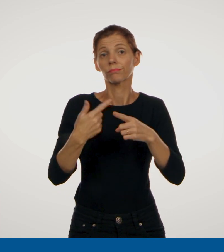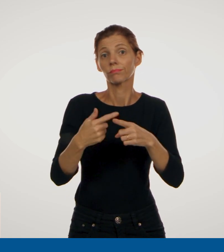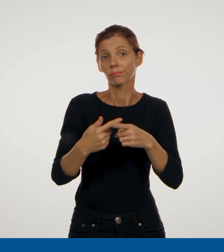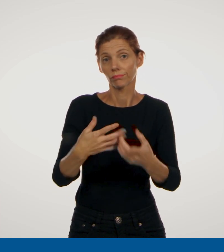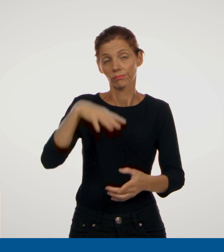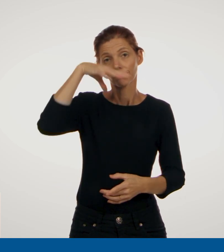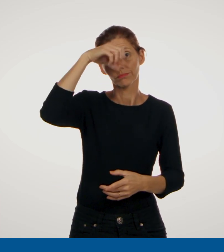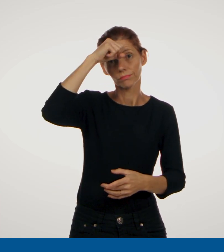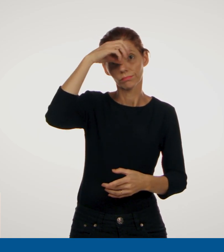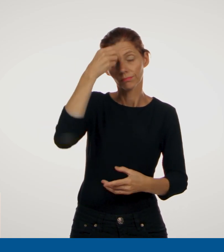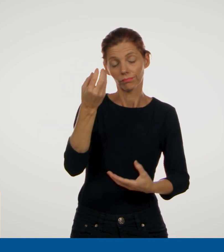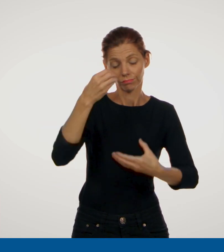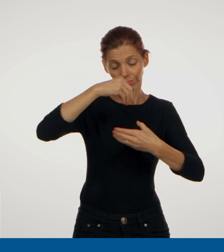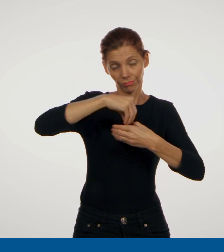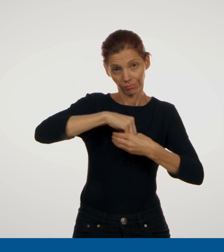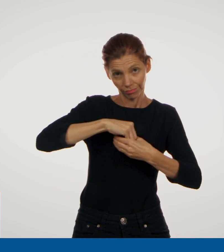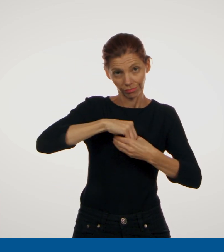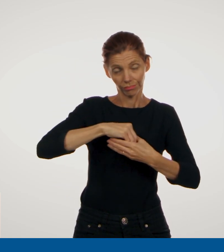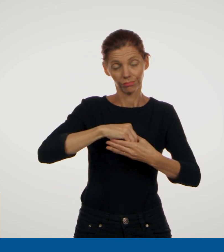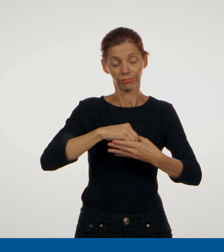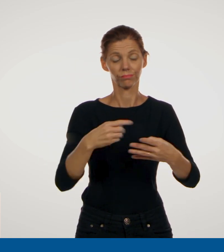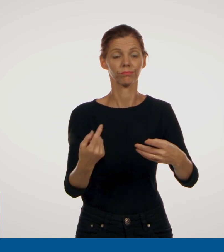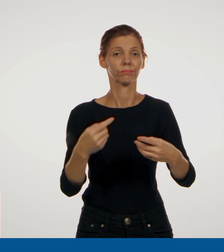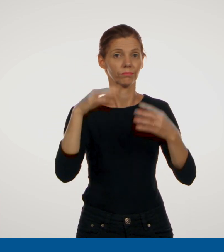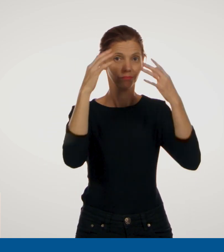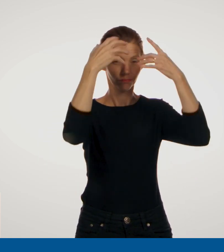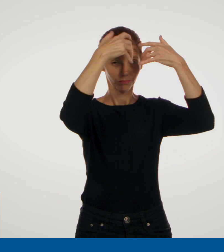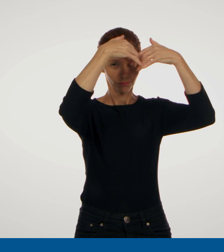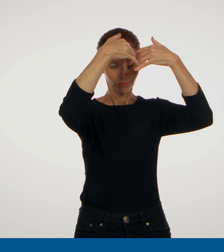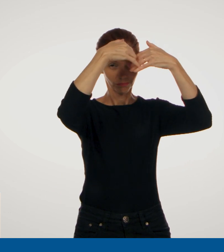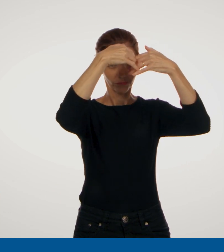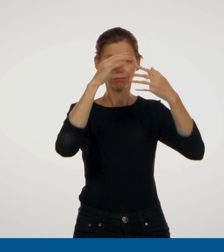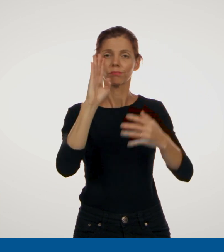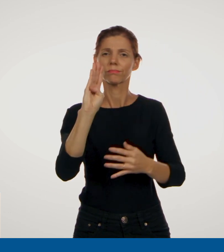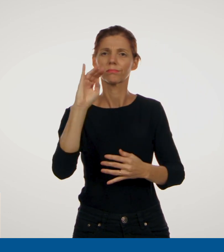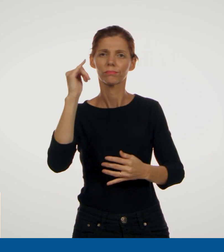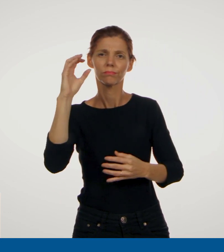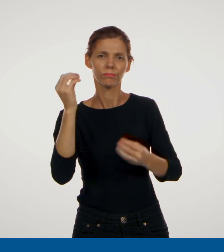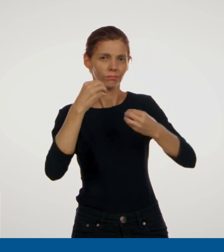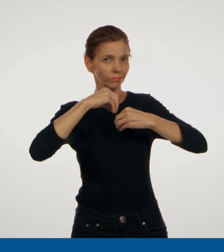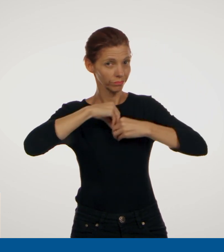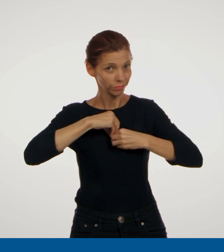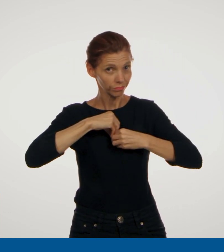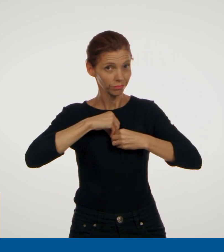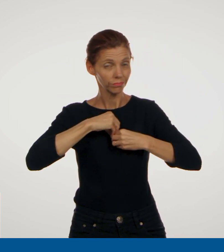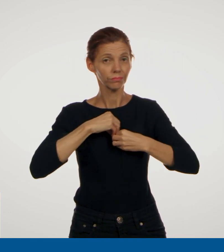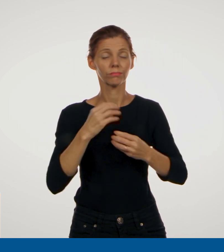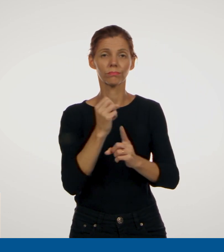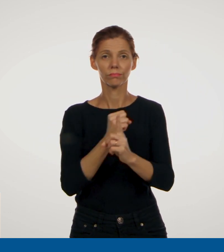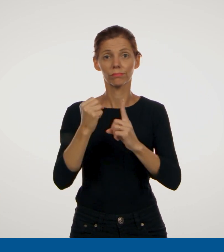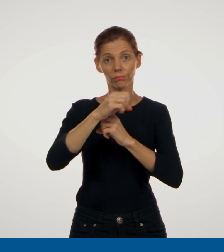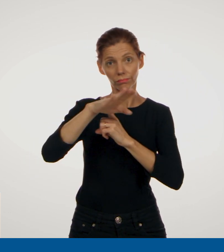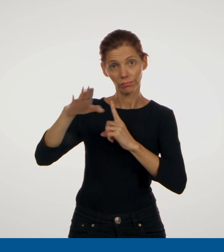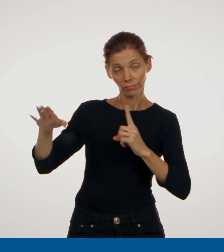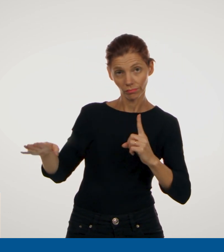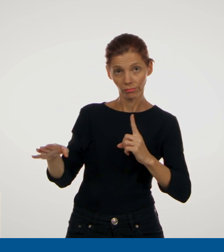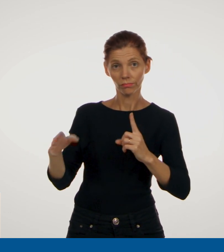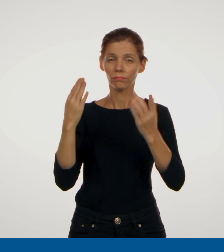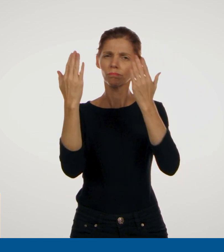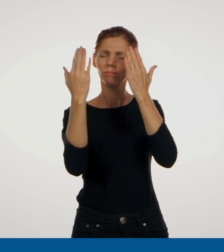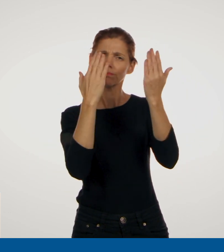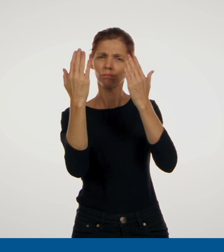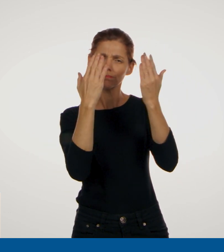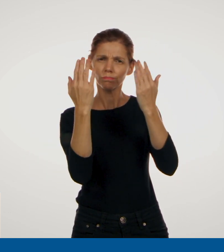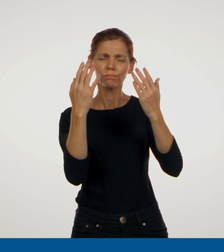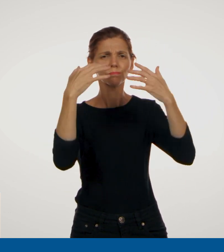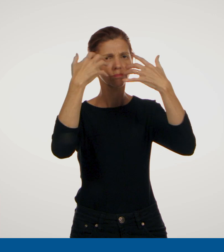educação. Afinal, a aprendizagem integra os elementos cognitivo, biológico, social,